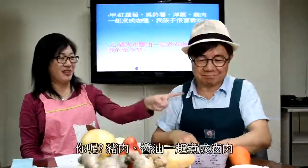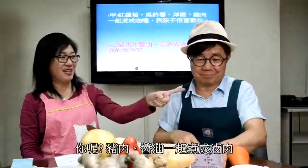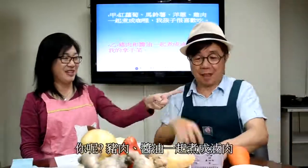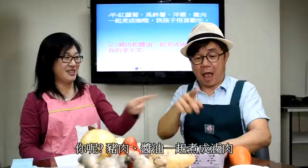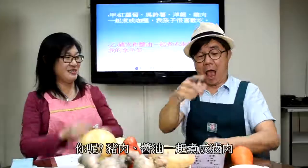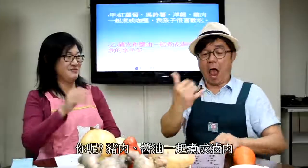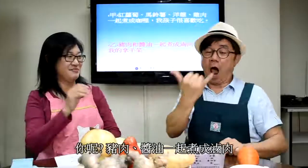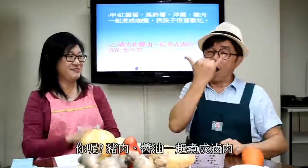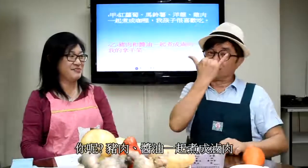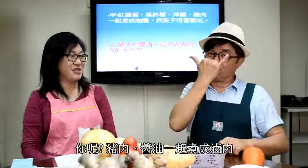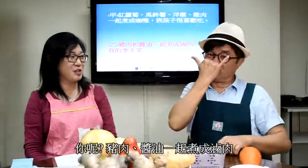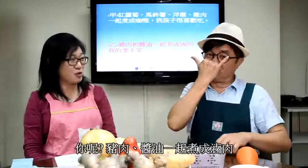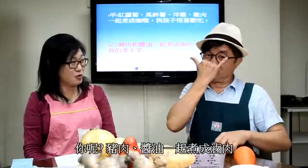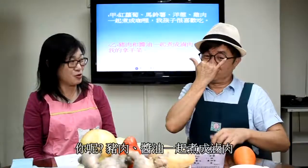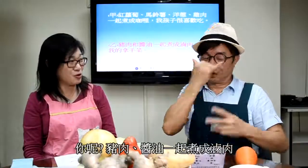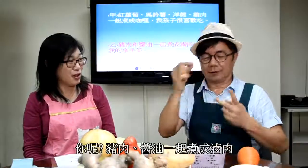呢？猪肉